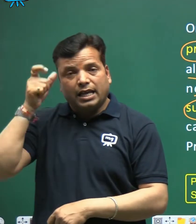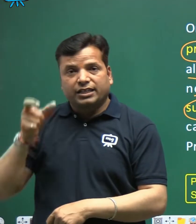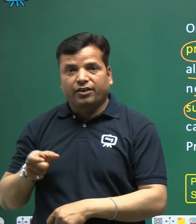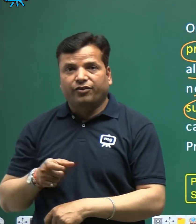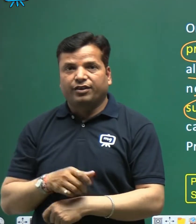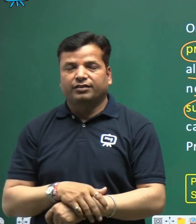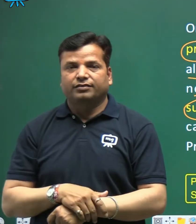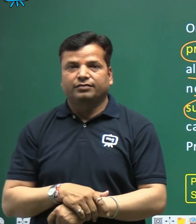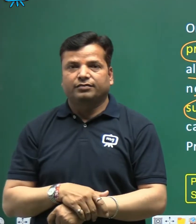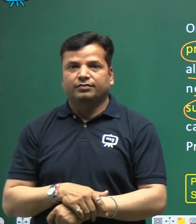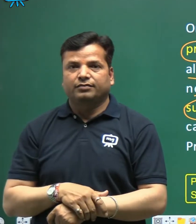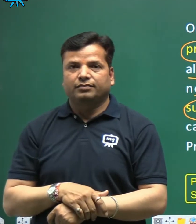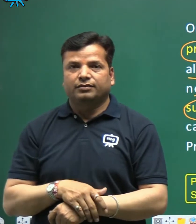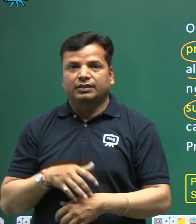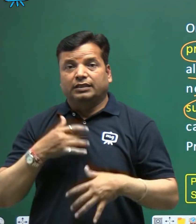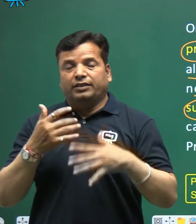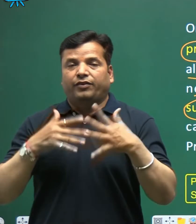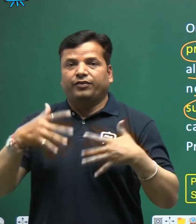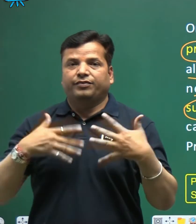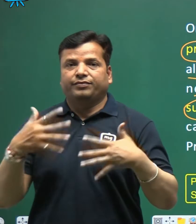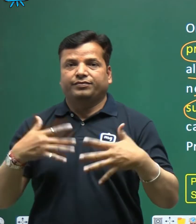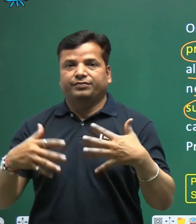suffering, पीड़ा.